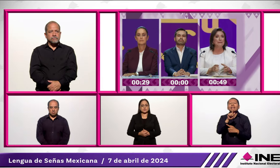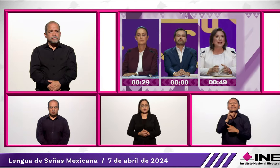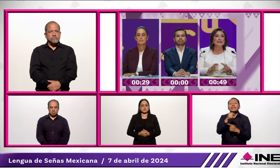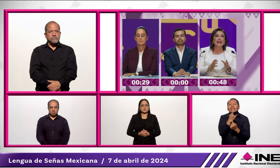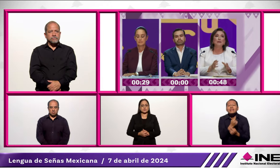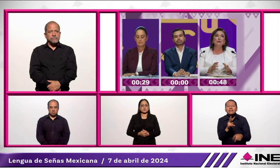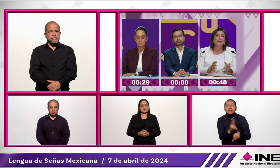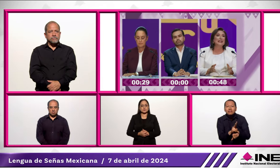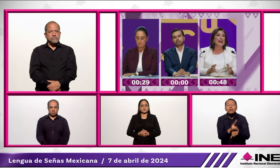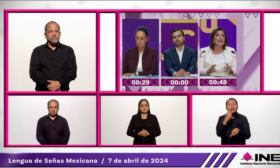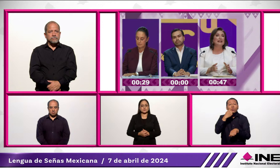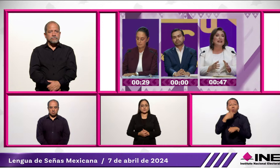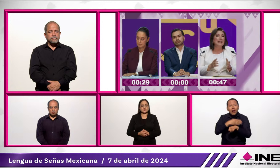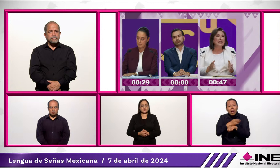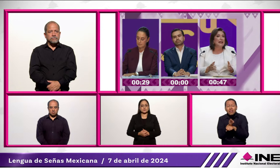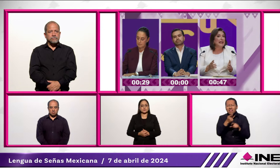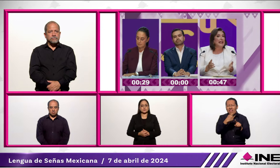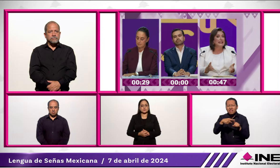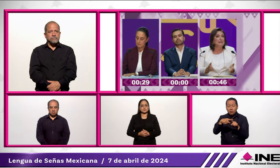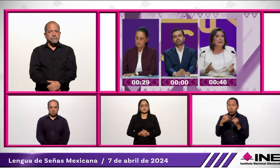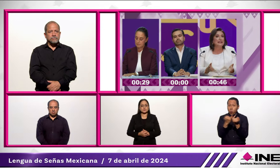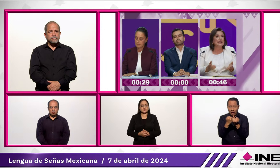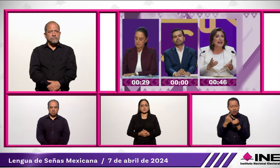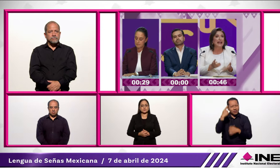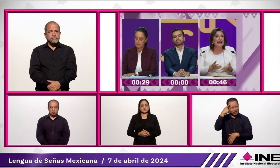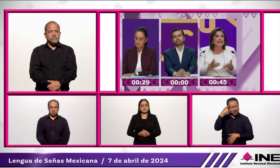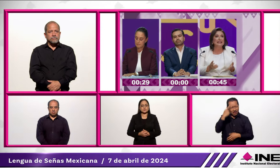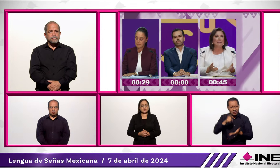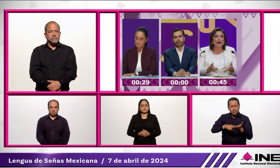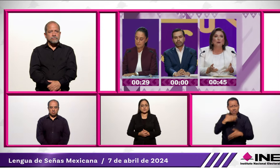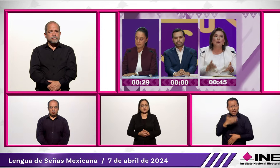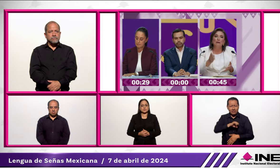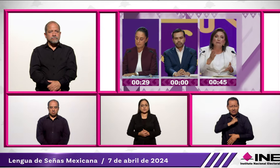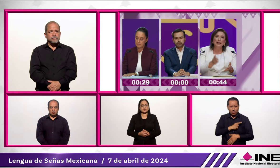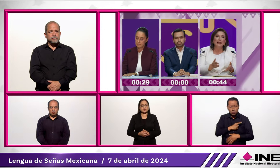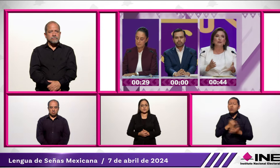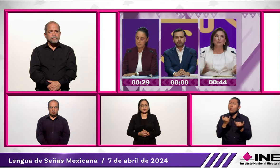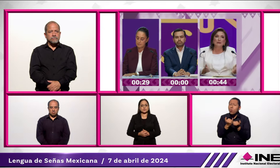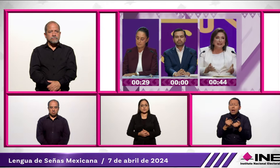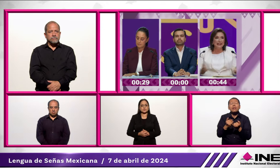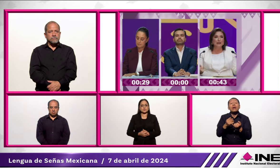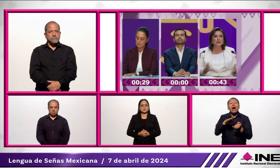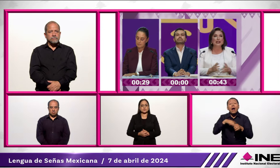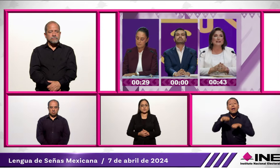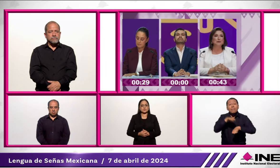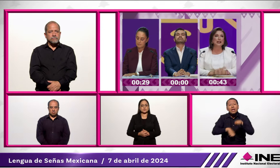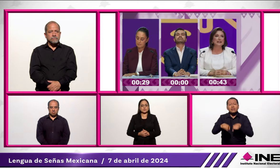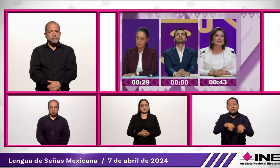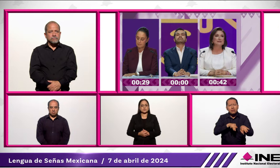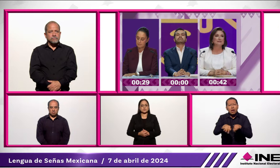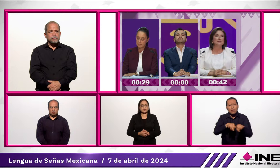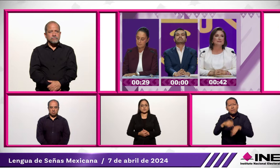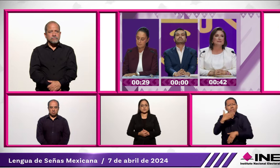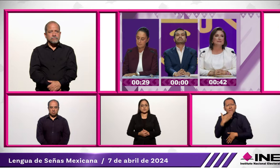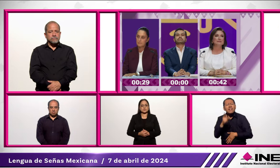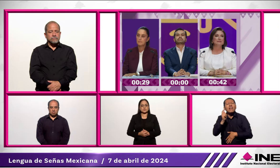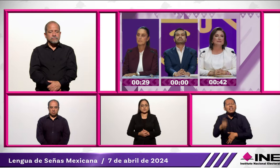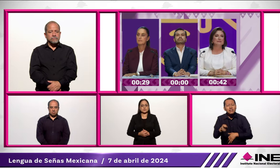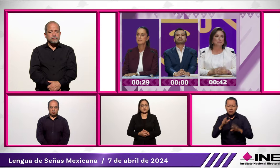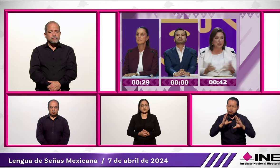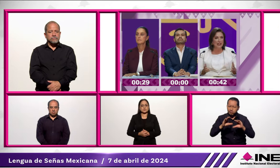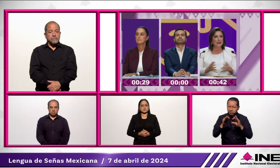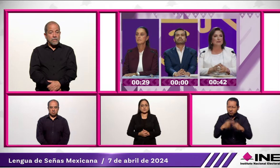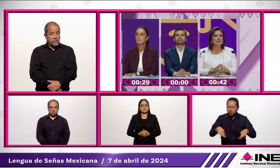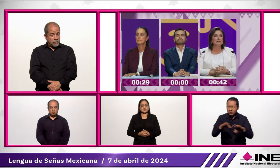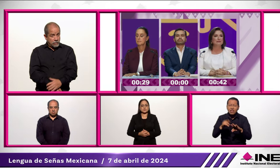y también salud mental y que en las empresas haya este trabajo para que los hombres dejen de acosar a las mujeres. Con inspectores,